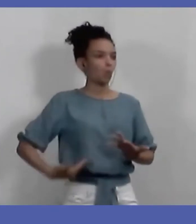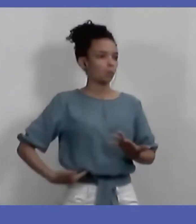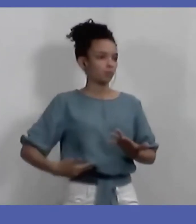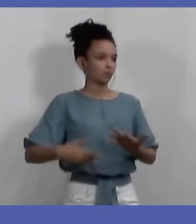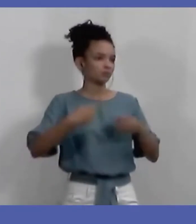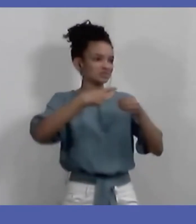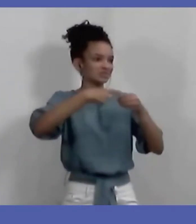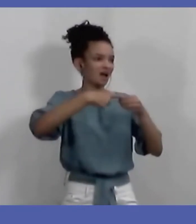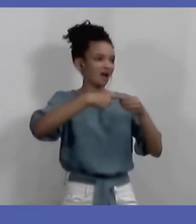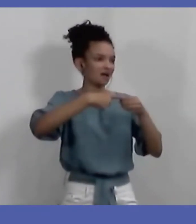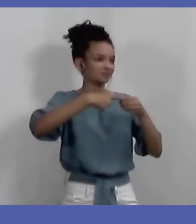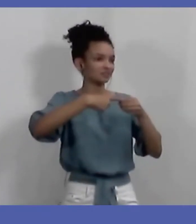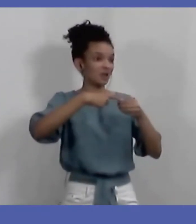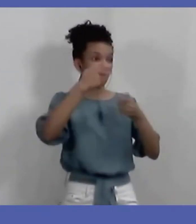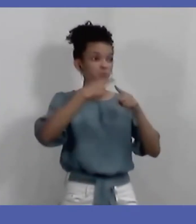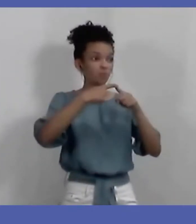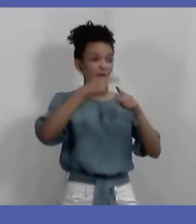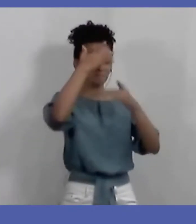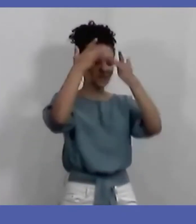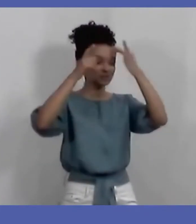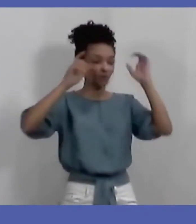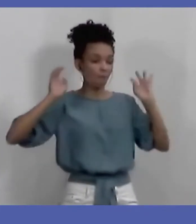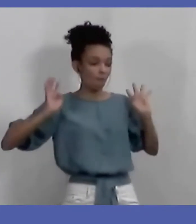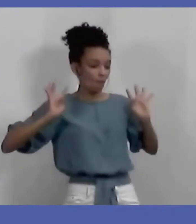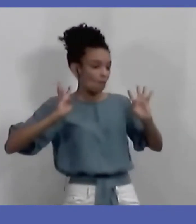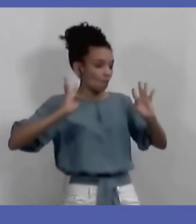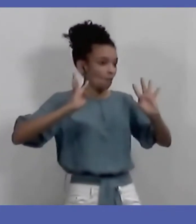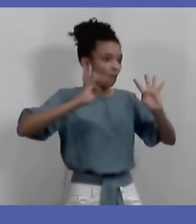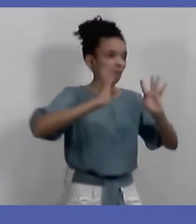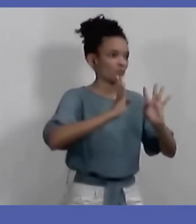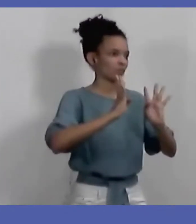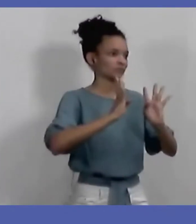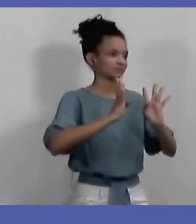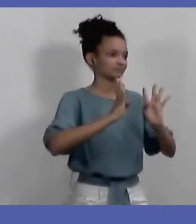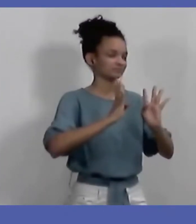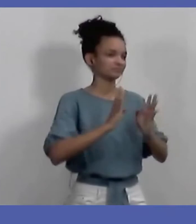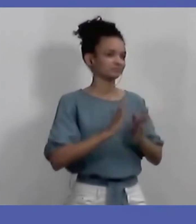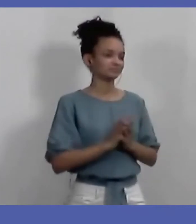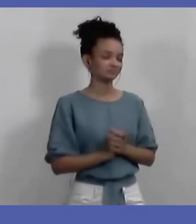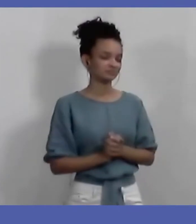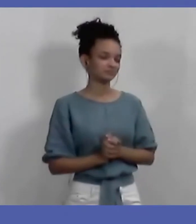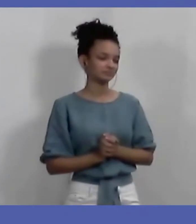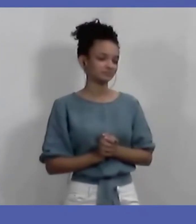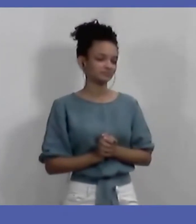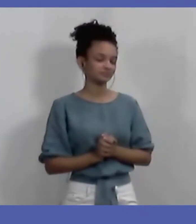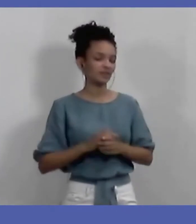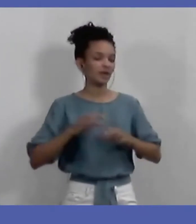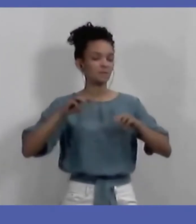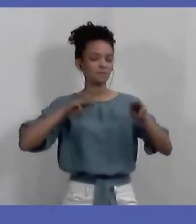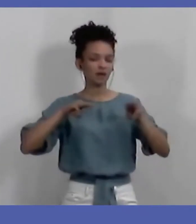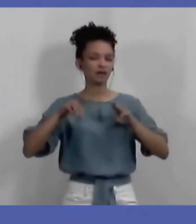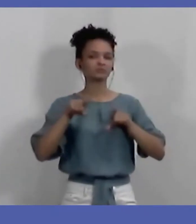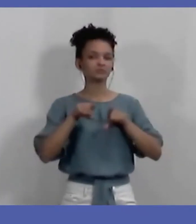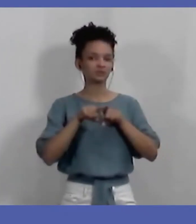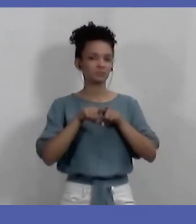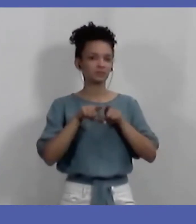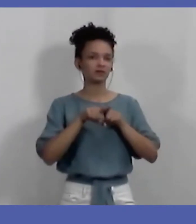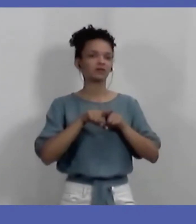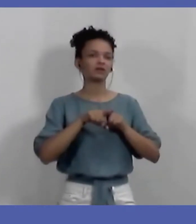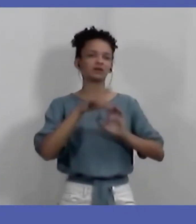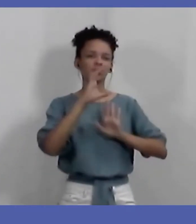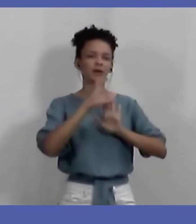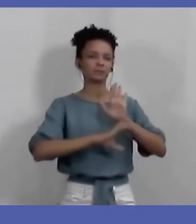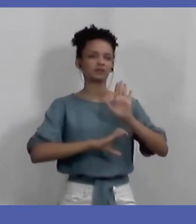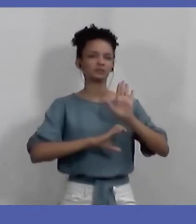Marcos 2, 1, 5. Também aqui outro. Aqui diz da história de um paralítico, né? Irmãos, eu